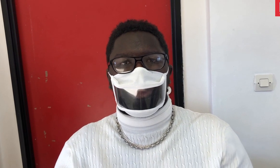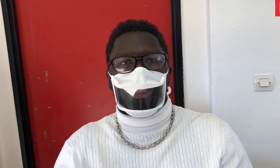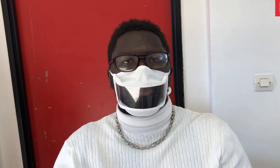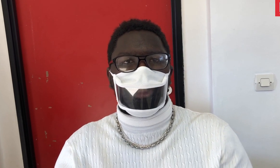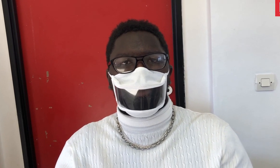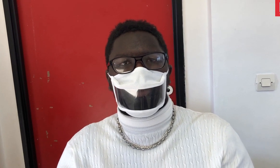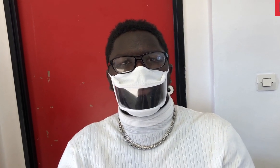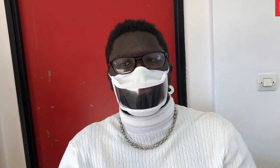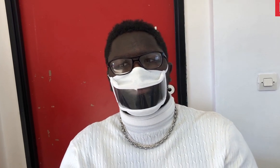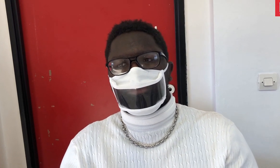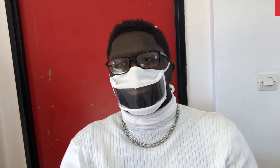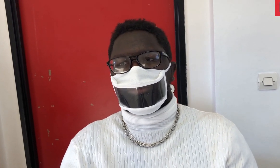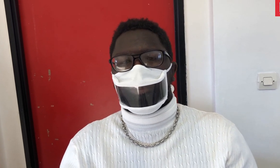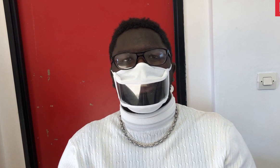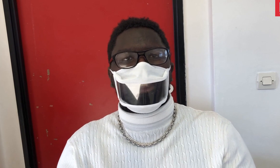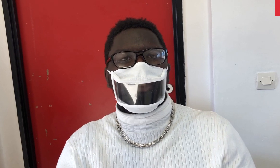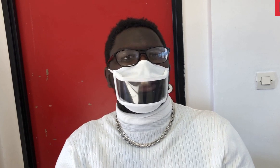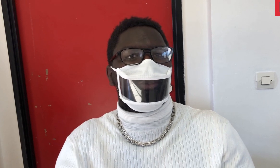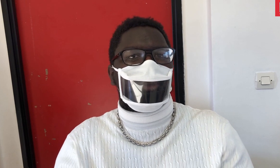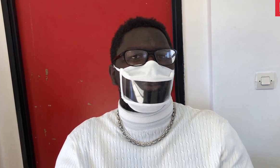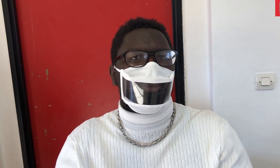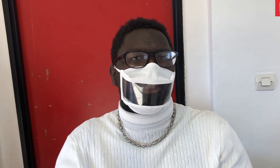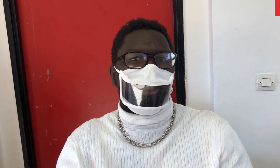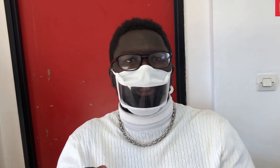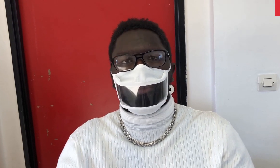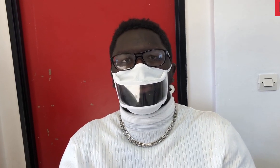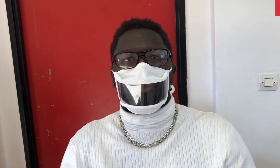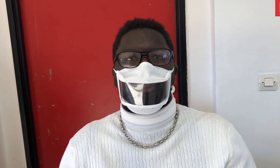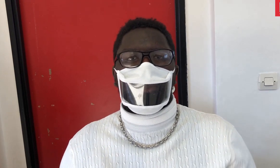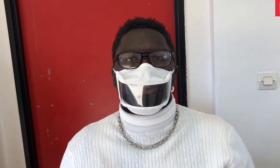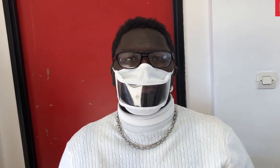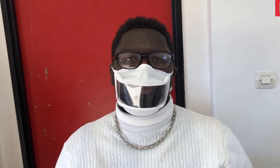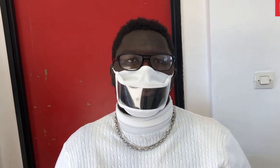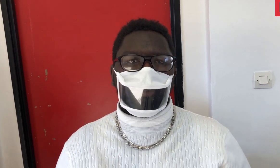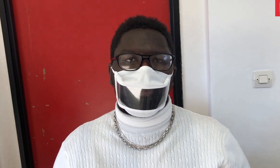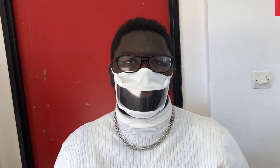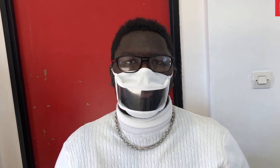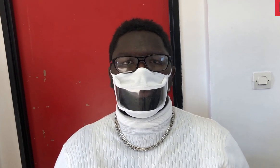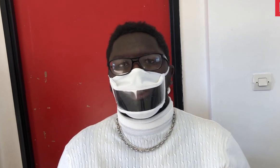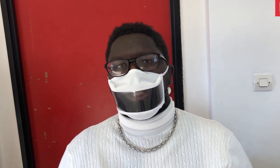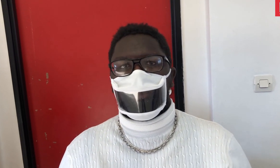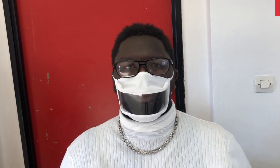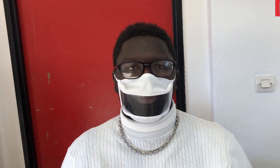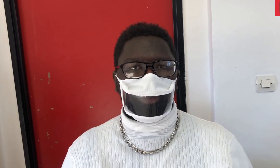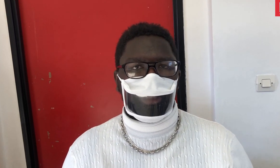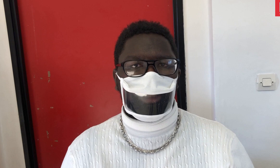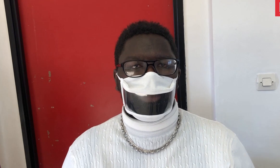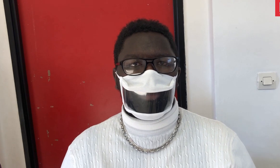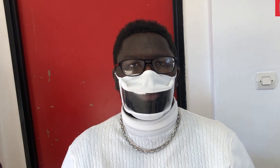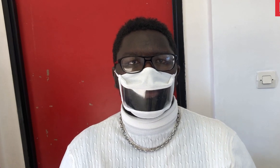un peu on va pas dire d'avantage, mais pour que je puisse aider beaucoup plus de personnes, puisque je suis quand même amené à en côtoyer